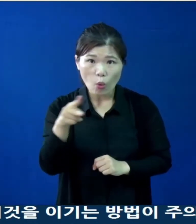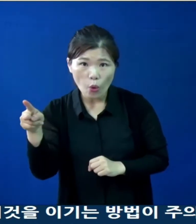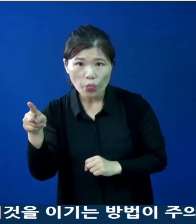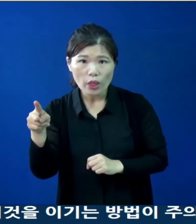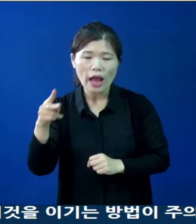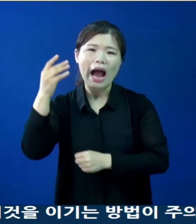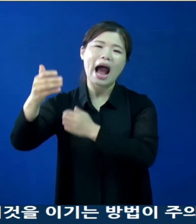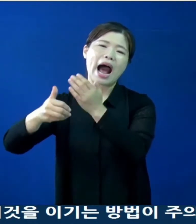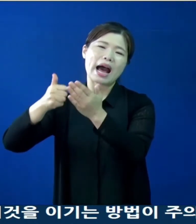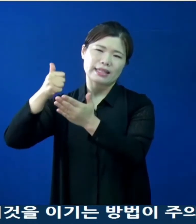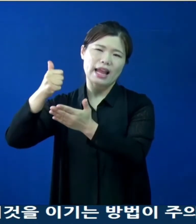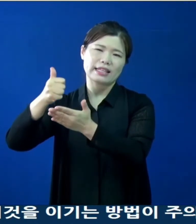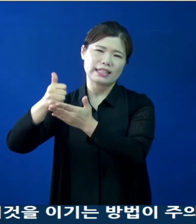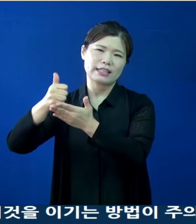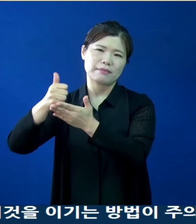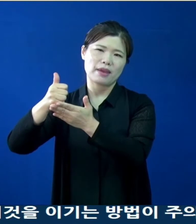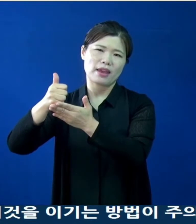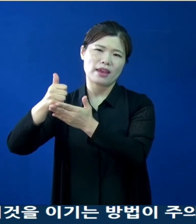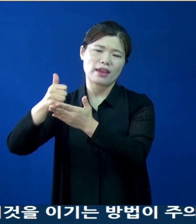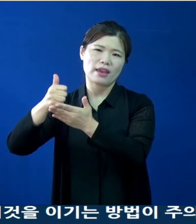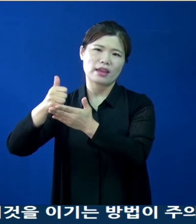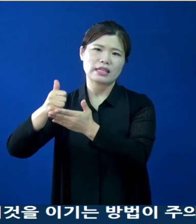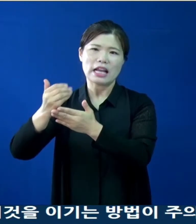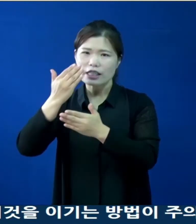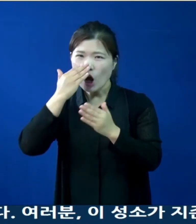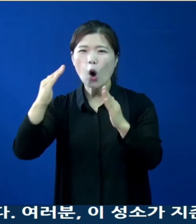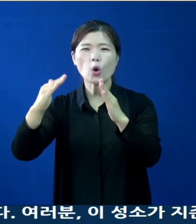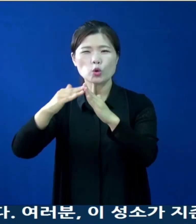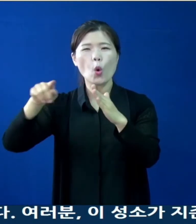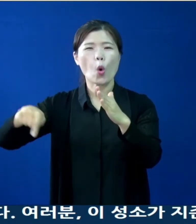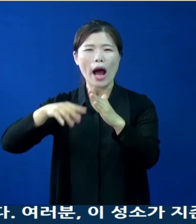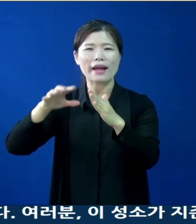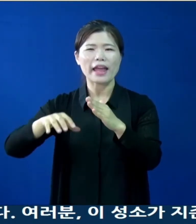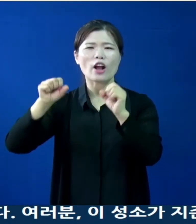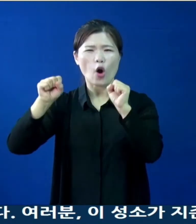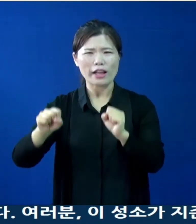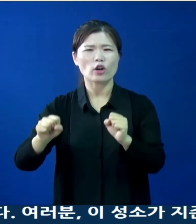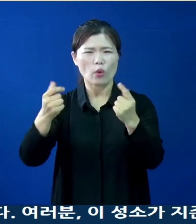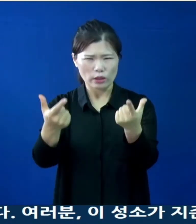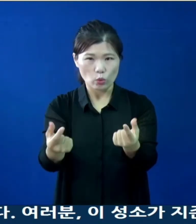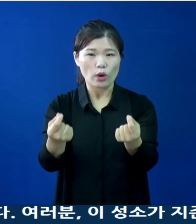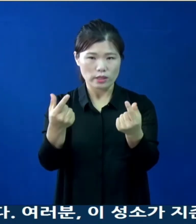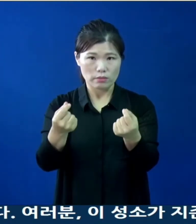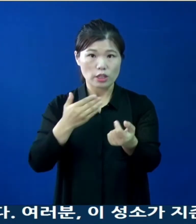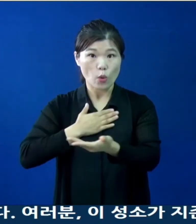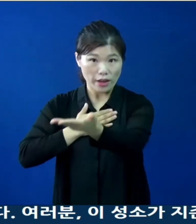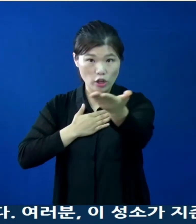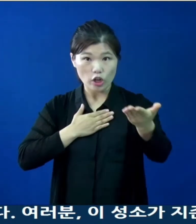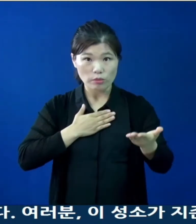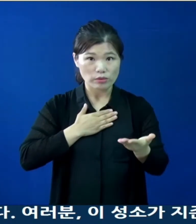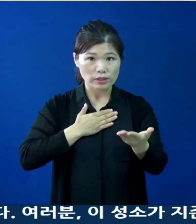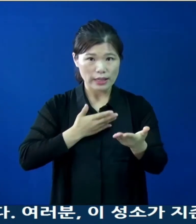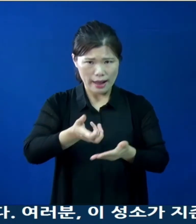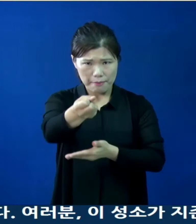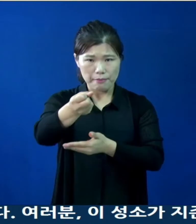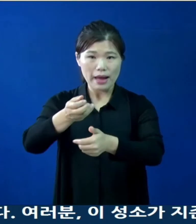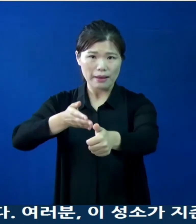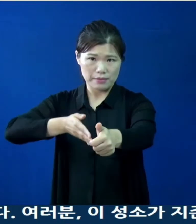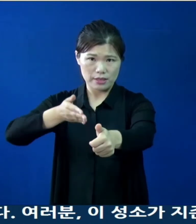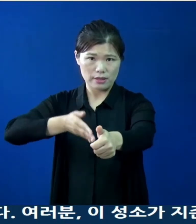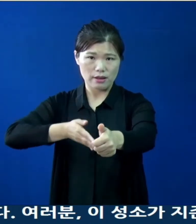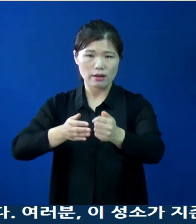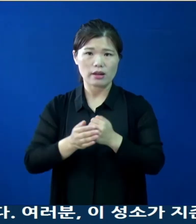볼 수 있는 겁니다. 여러분, 저 여러분 안에 그 성소가 있기를 주 안에서 소망합니다. 그리고 그